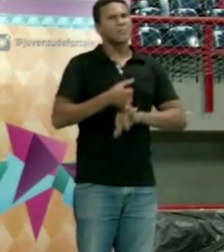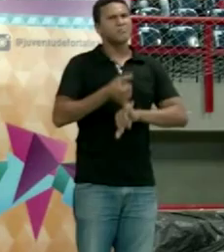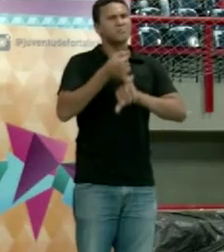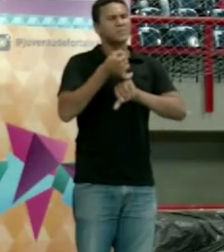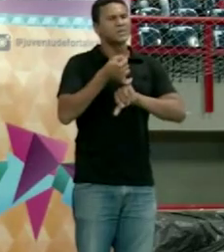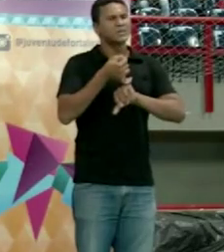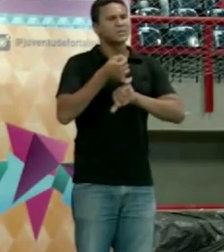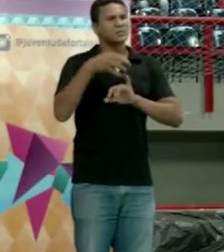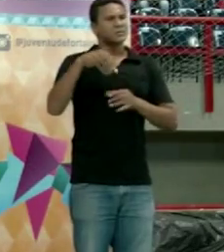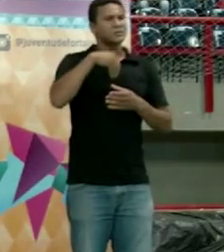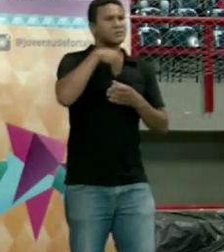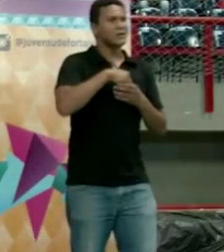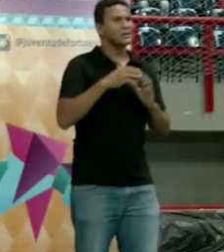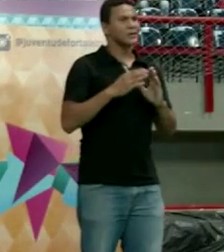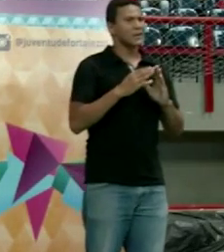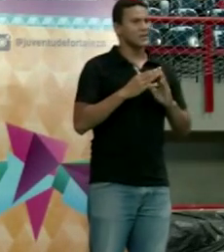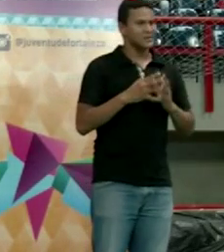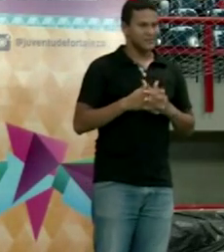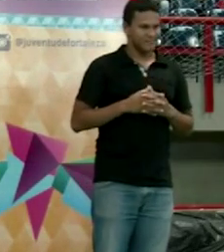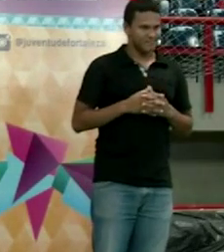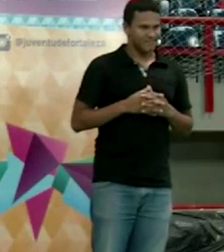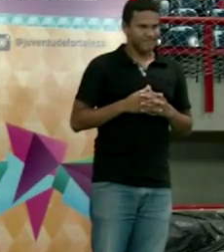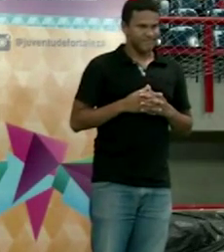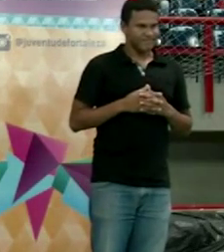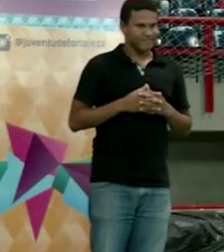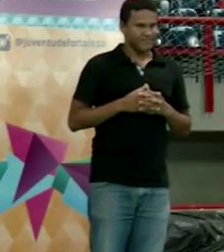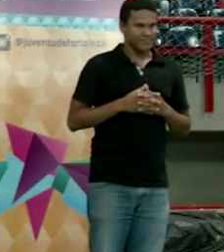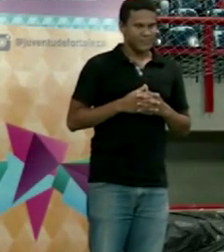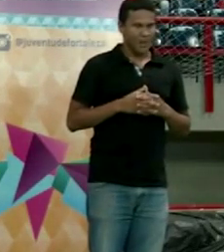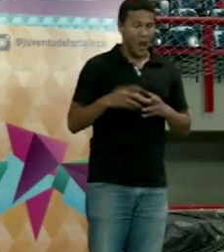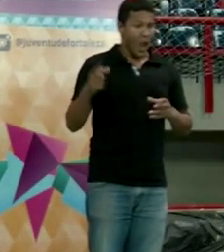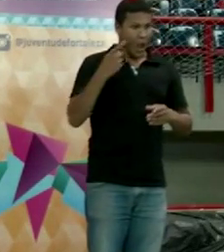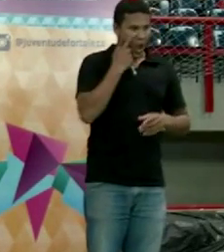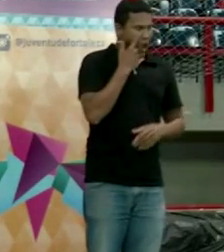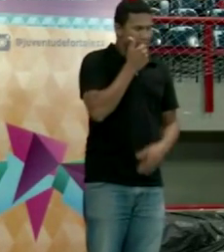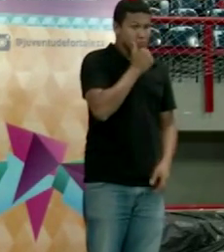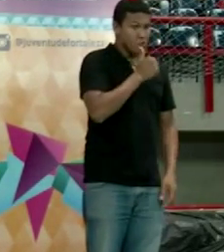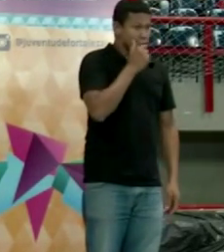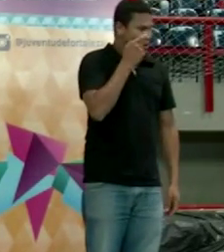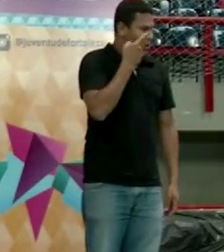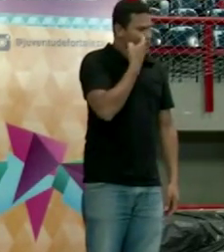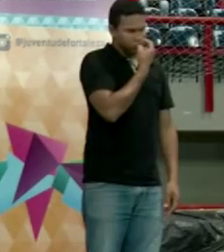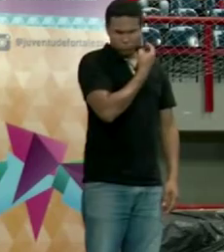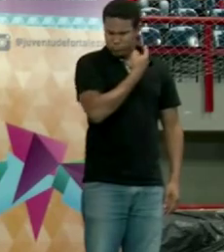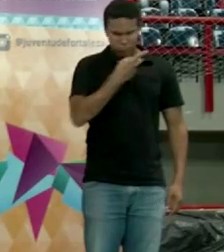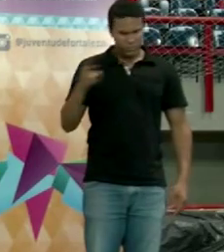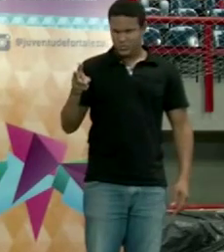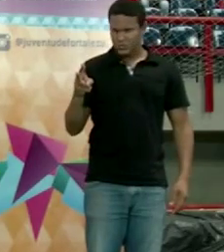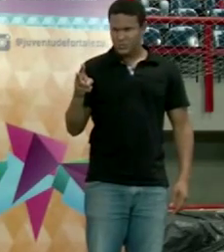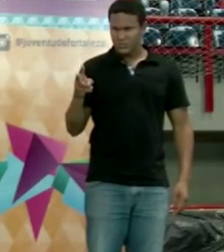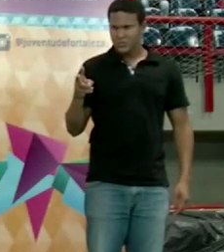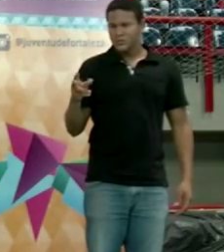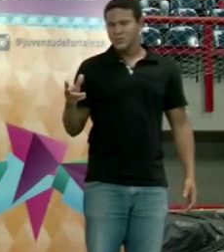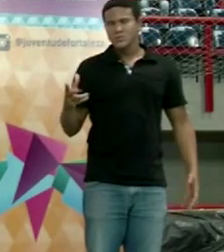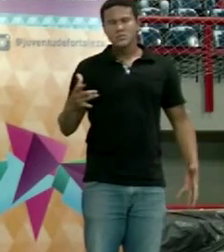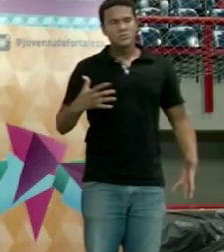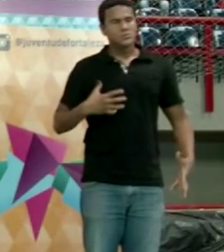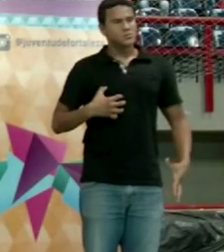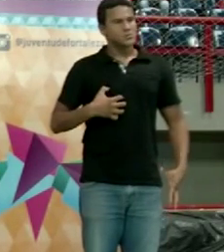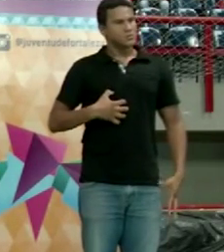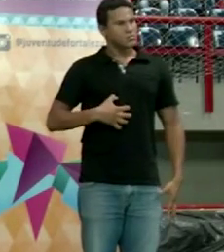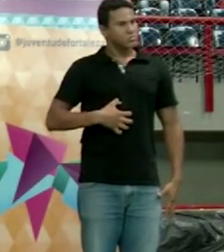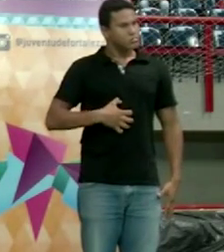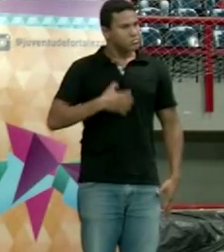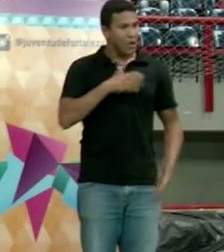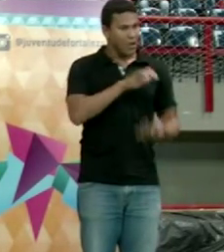a Marquesa de Santos. E ela, obviamente, como qualquer outra mulher, tinha sangue nas veias.